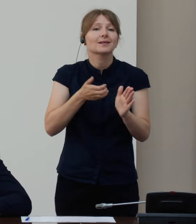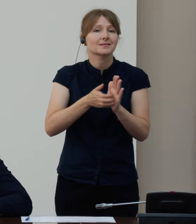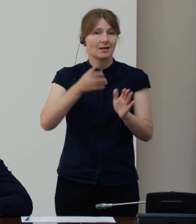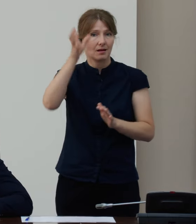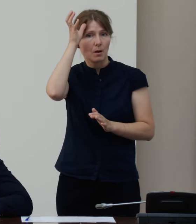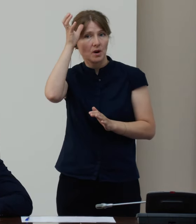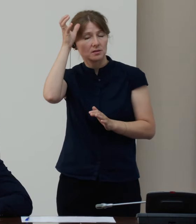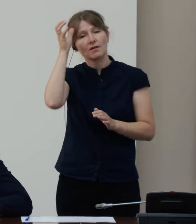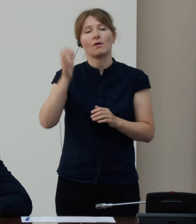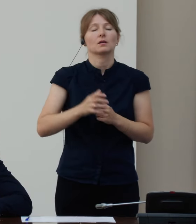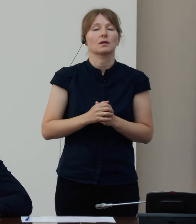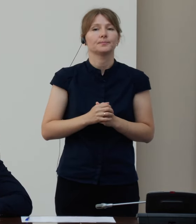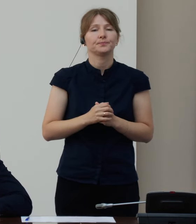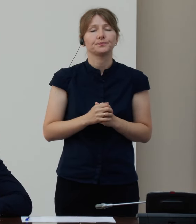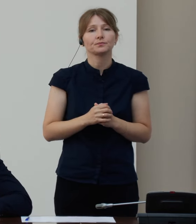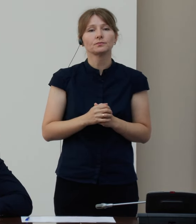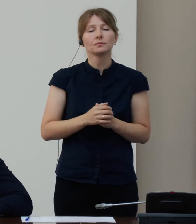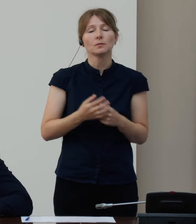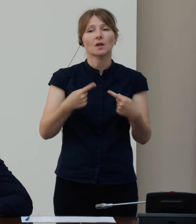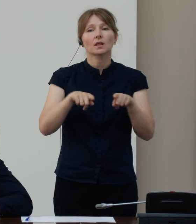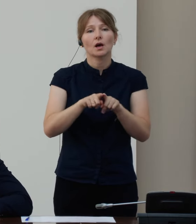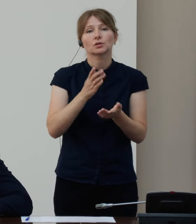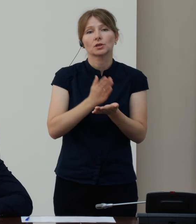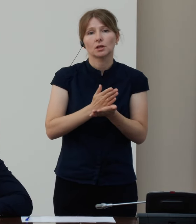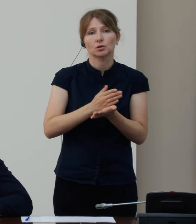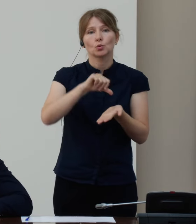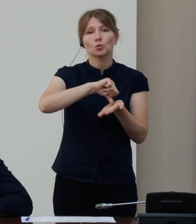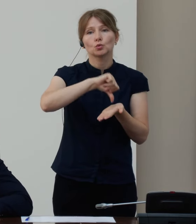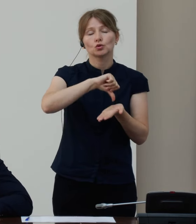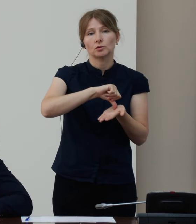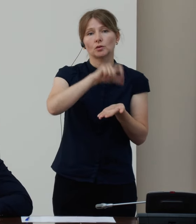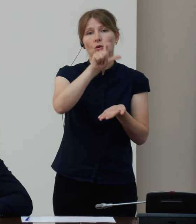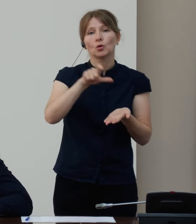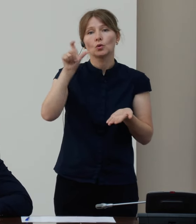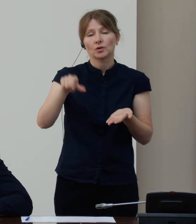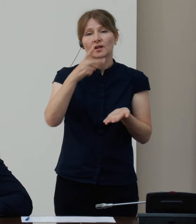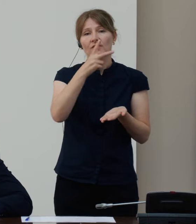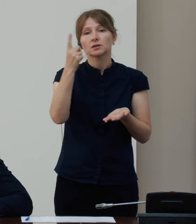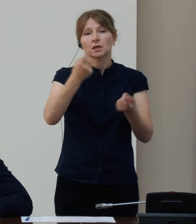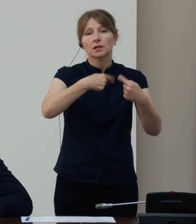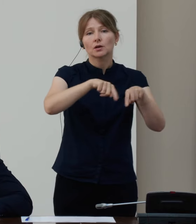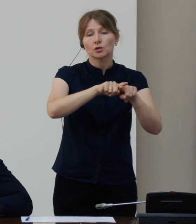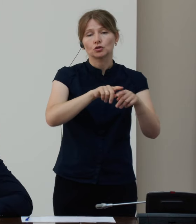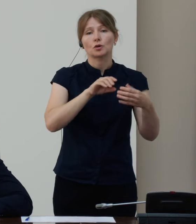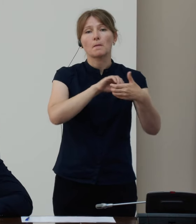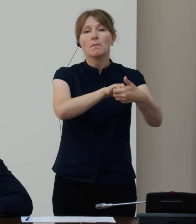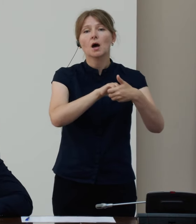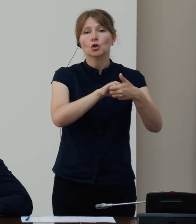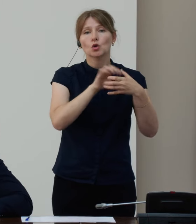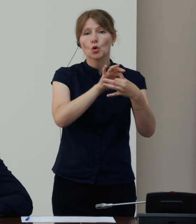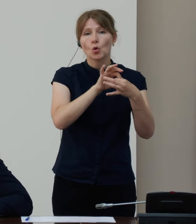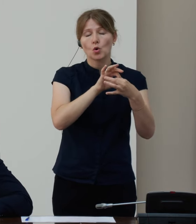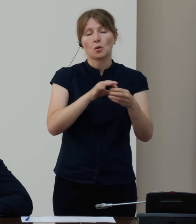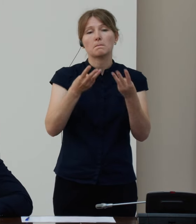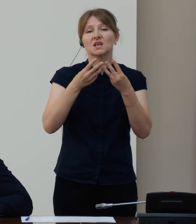creăm pe intern. Avem aici prezente 21 de organizații partenere strategice